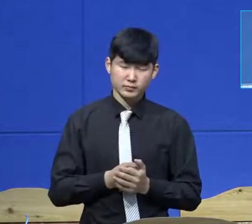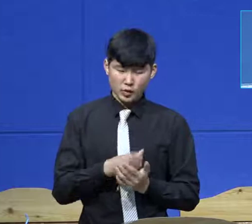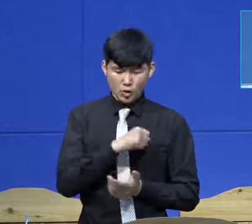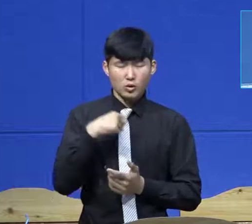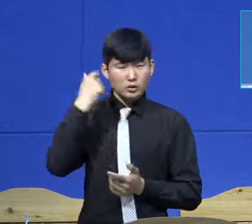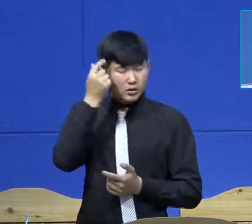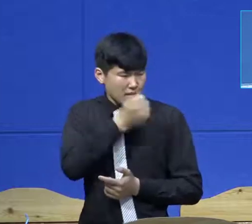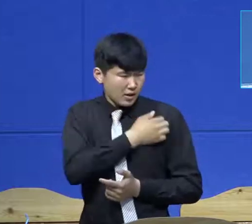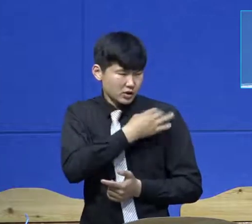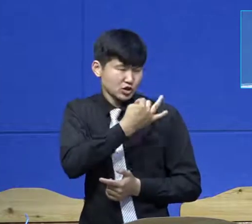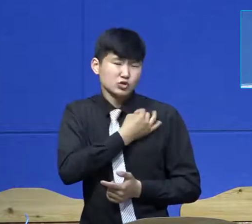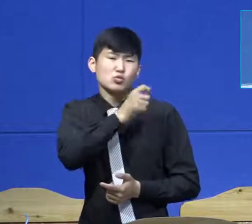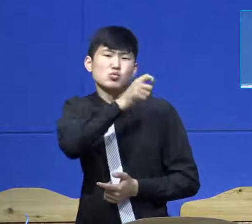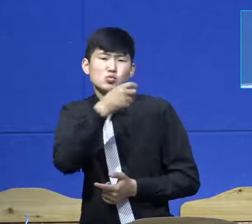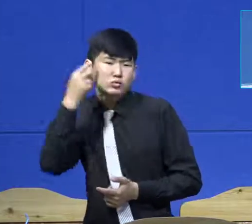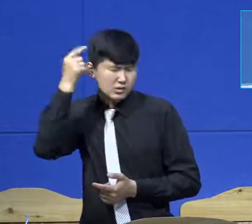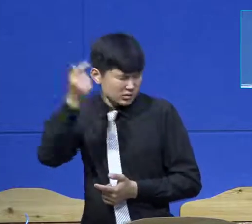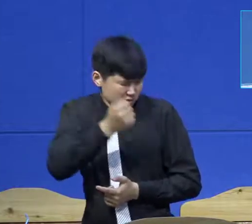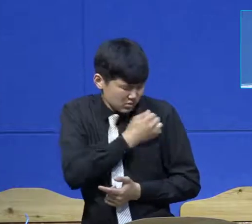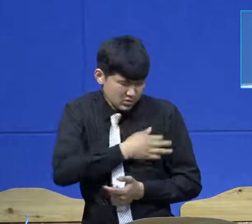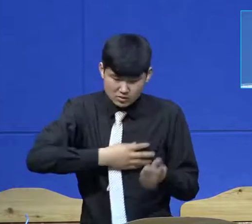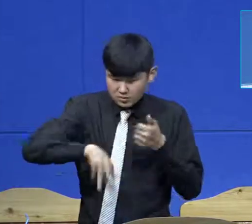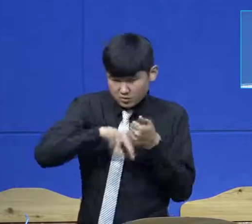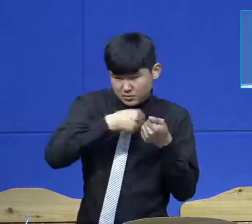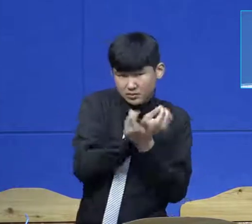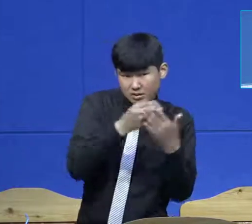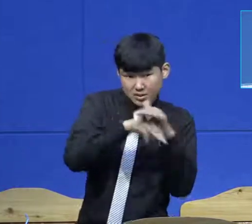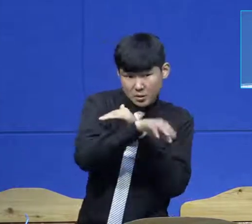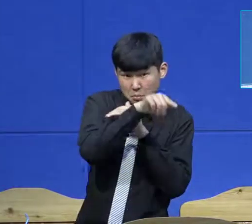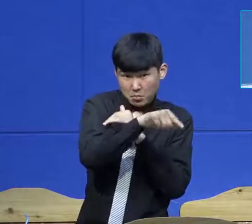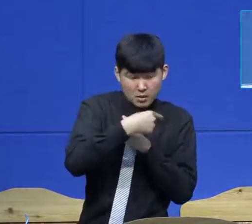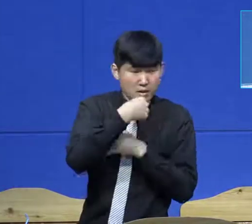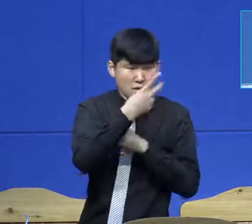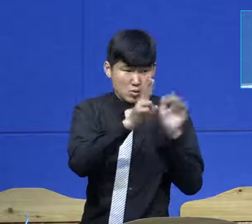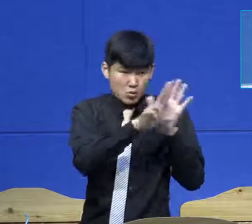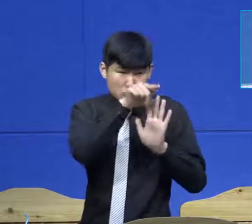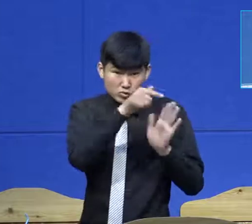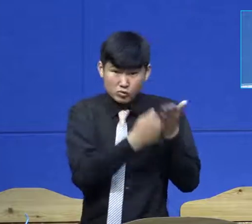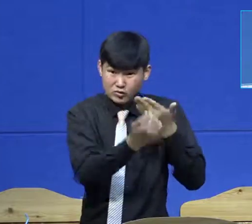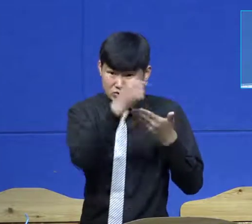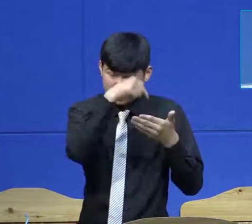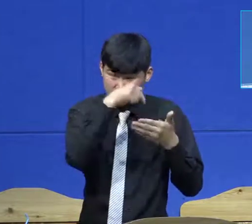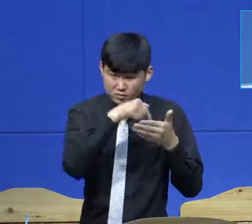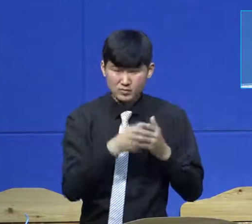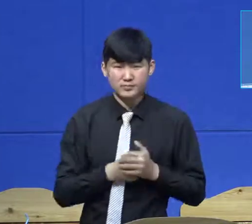өөрийнхөө хайрт итгэлийн хүү гэсэн. Үнэхээр хайрт сайн мэдээ тараагч Тимотед хэлсэн үг дотор